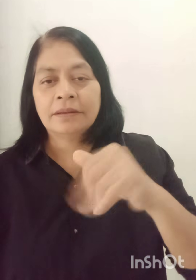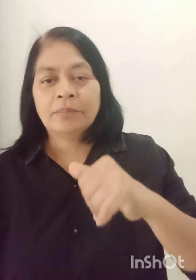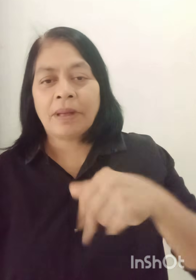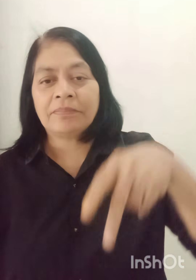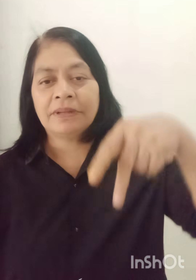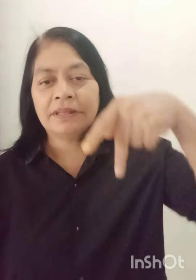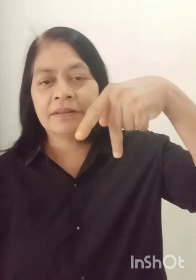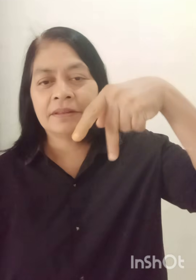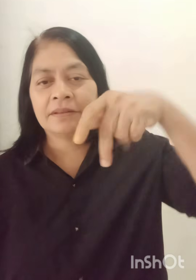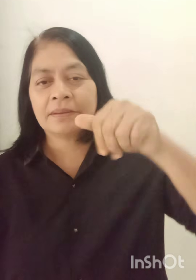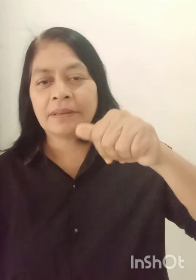Papin.